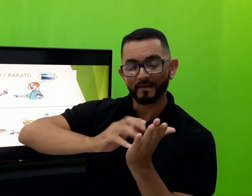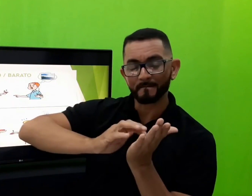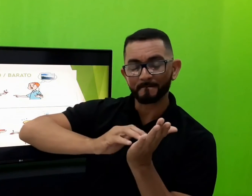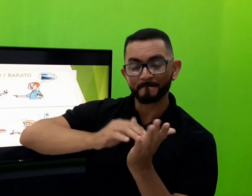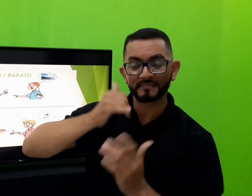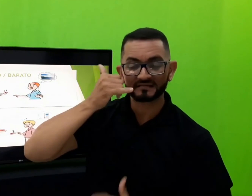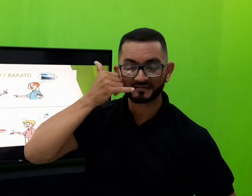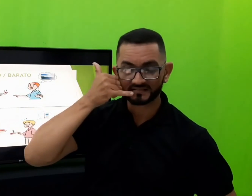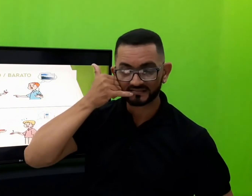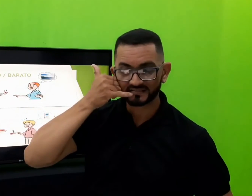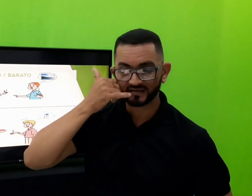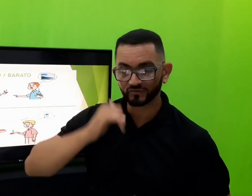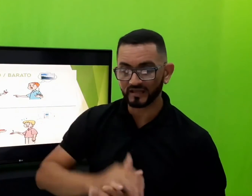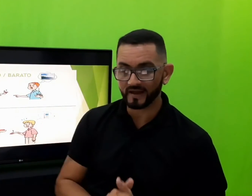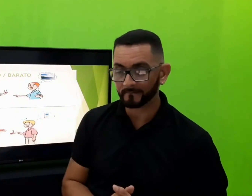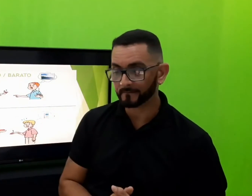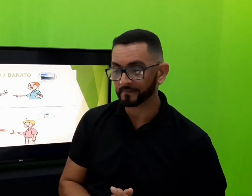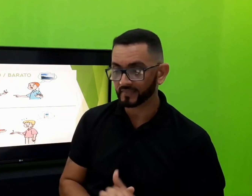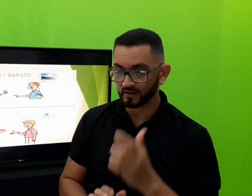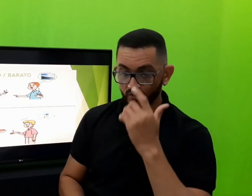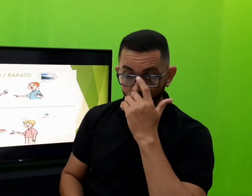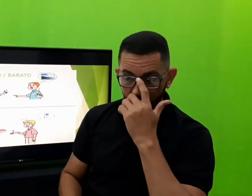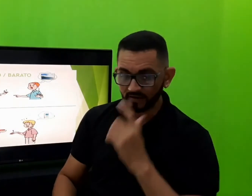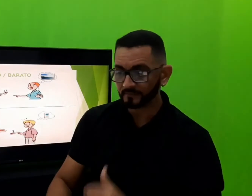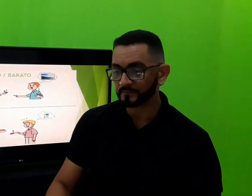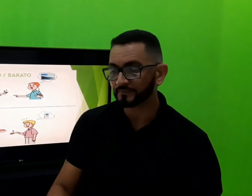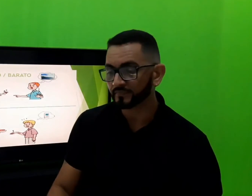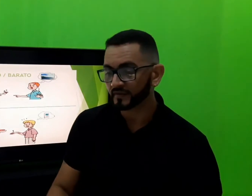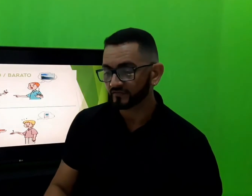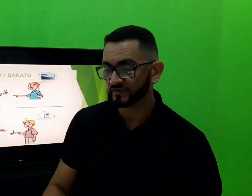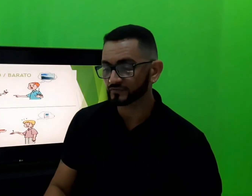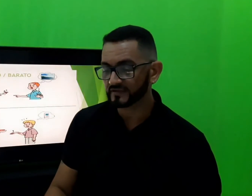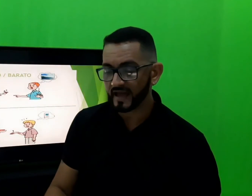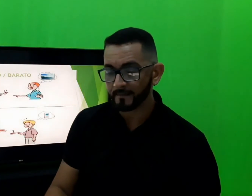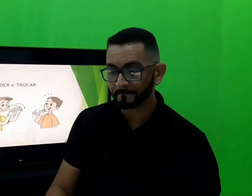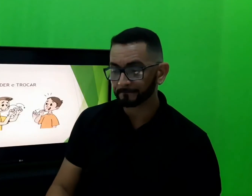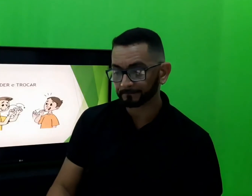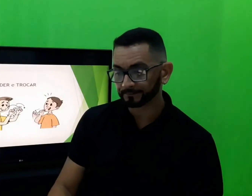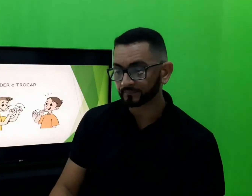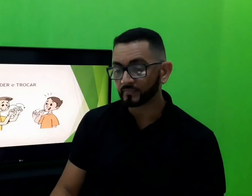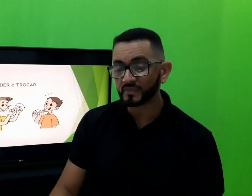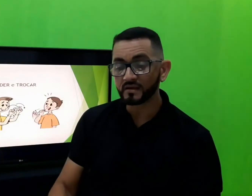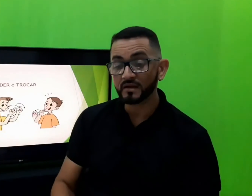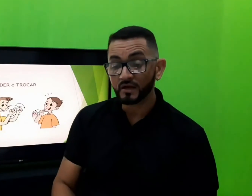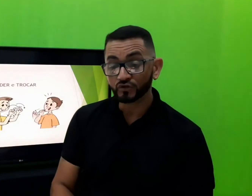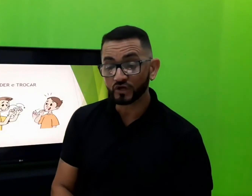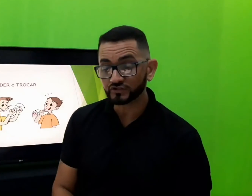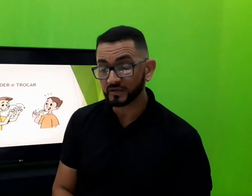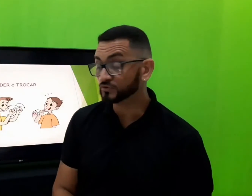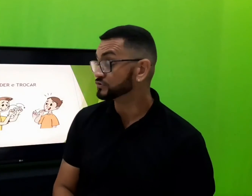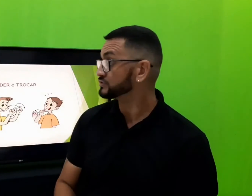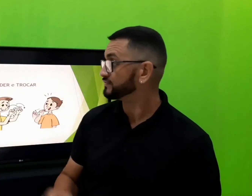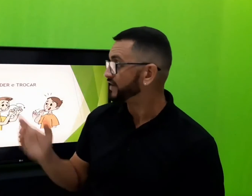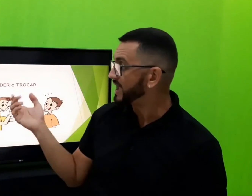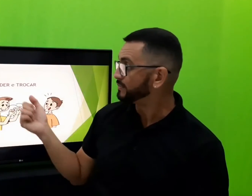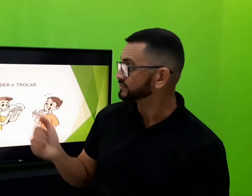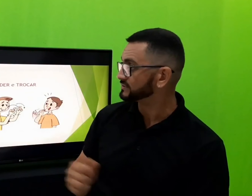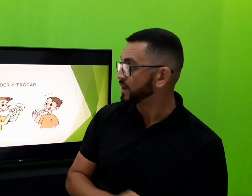Celular. Celular. Ok? Vamos lá? Nós temos os verbos,